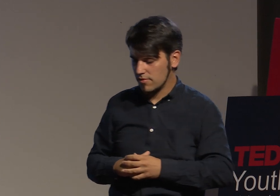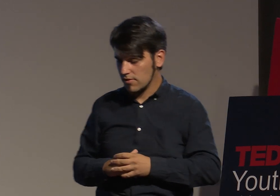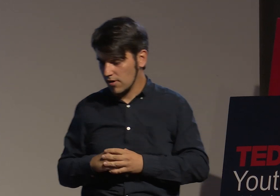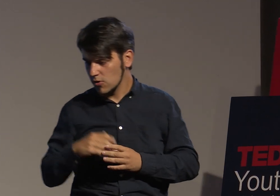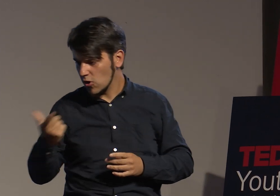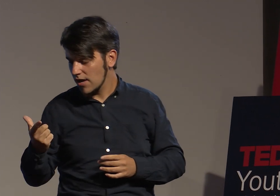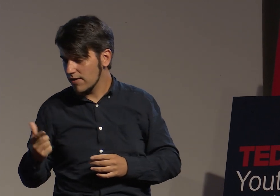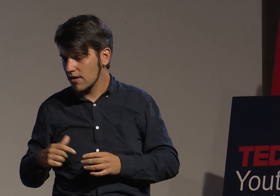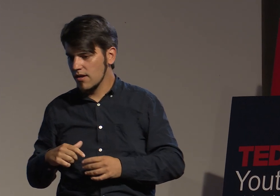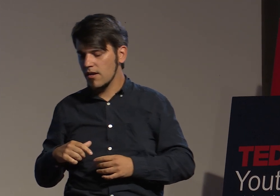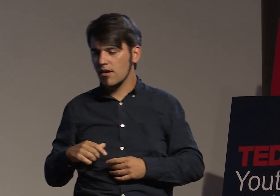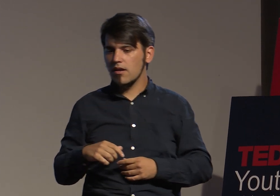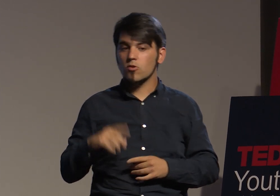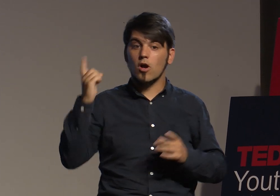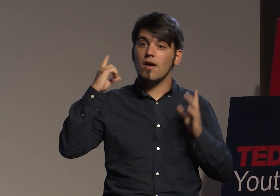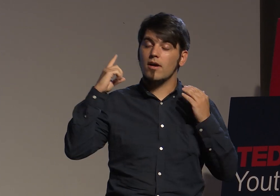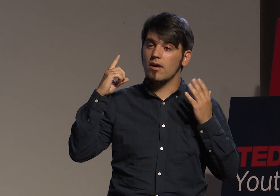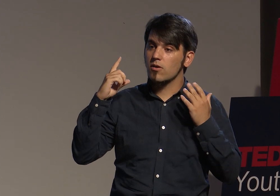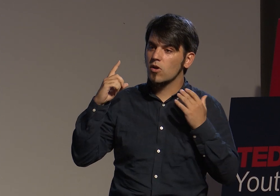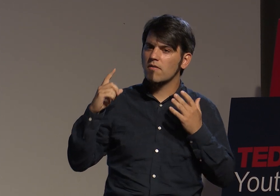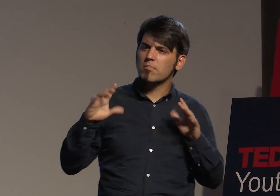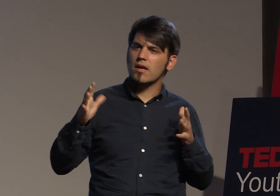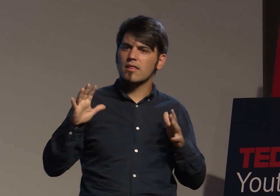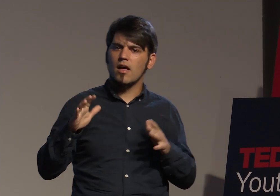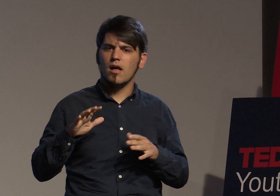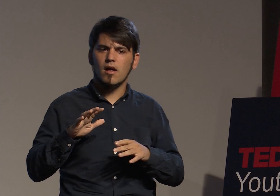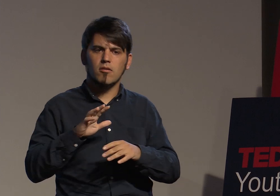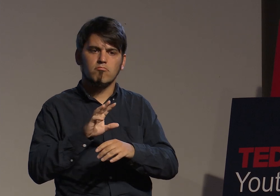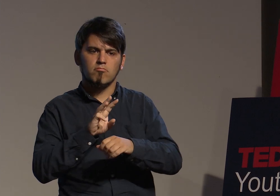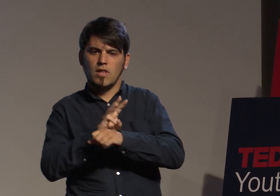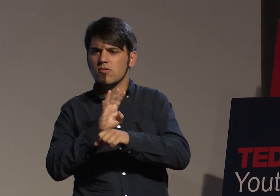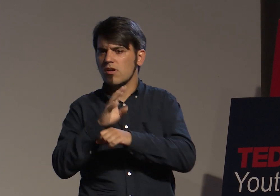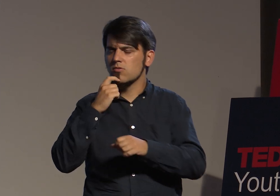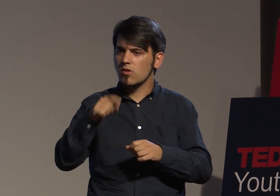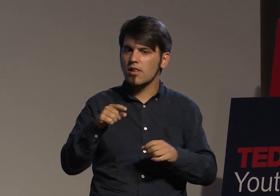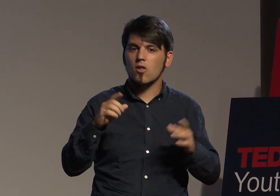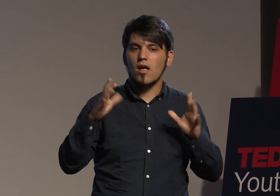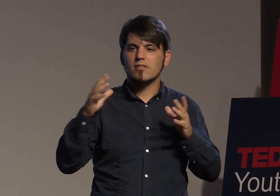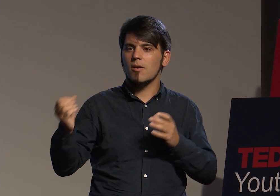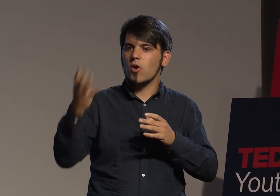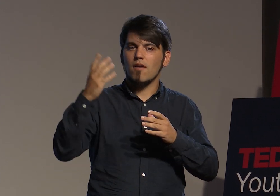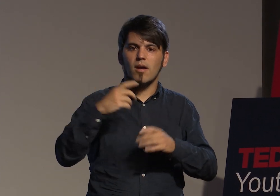И точно това, че открих собствената си идентичност, реално това ми помогна да се развивам.